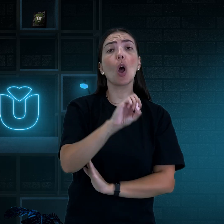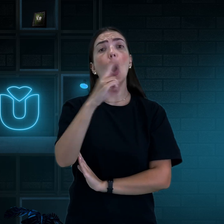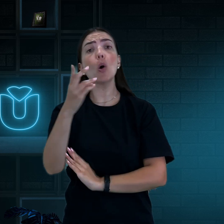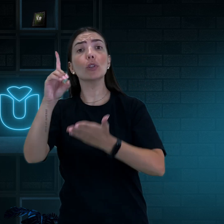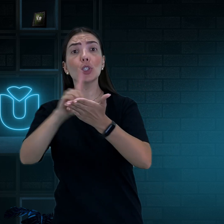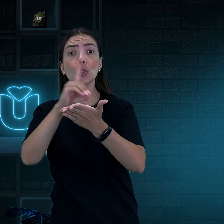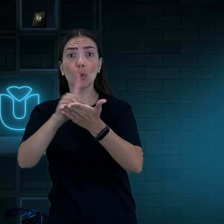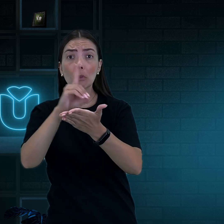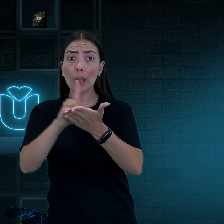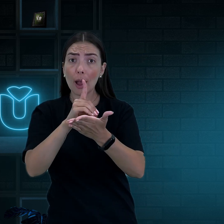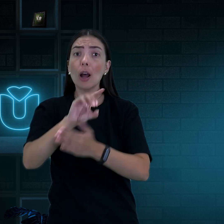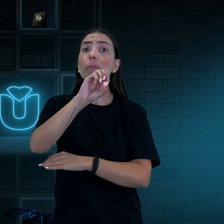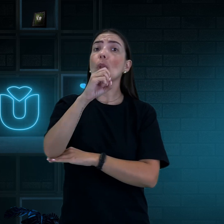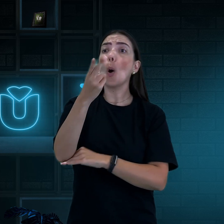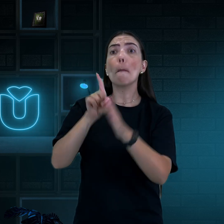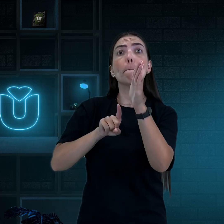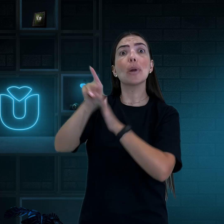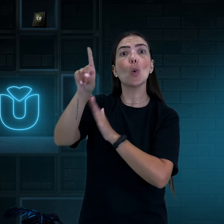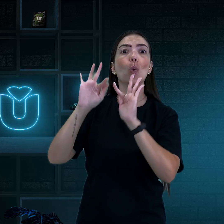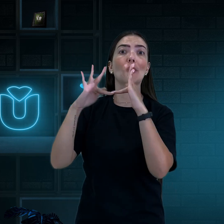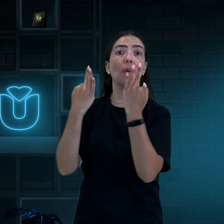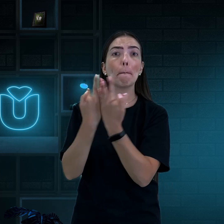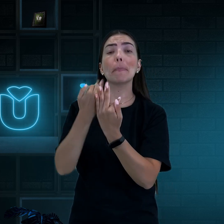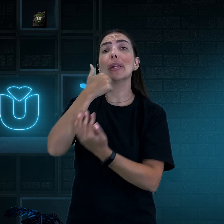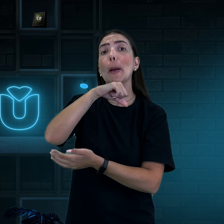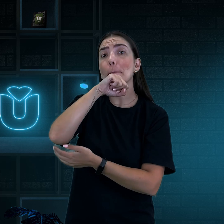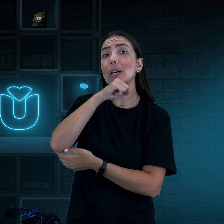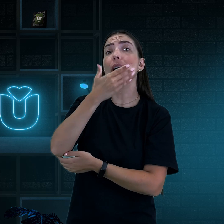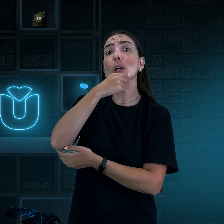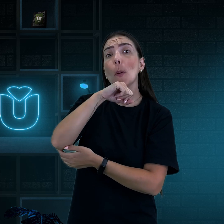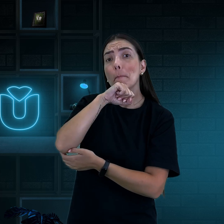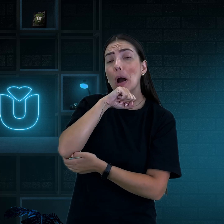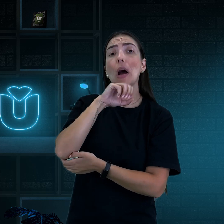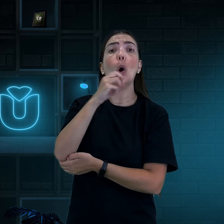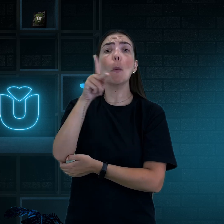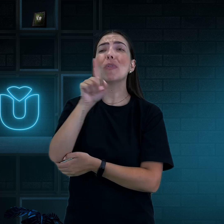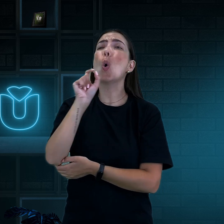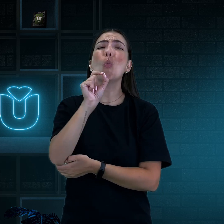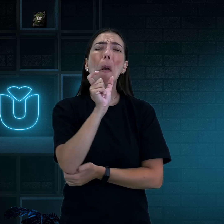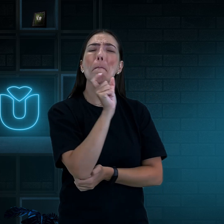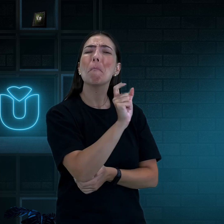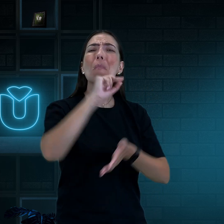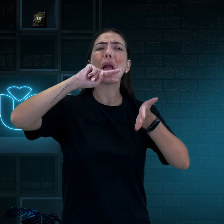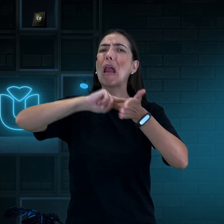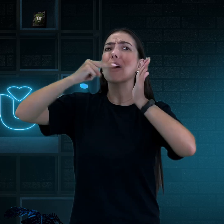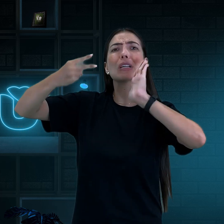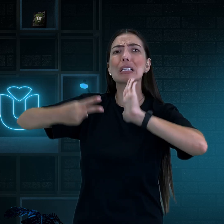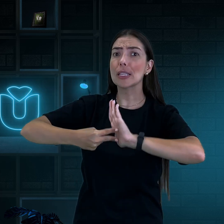Google ou no dicionário, ou pergunta para a família, para o pai, para a mãe ou para o professor, essa palavra,